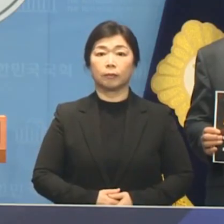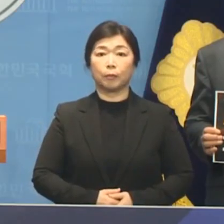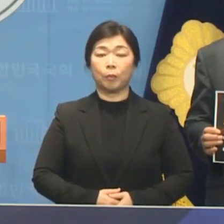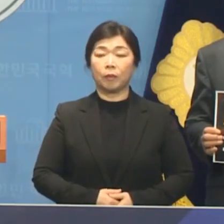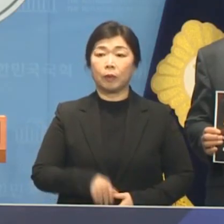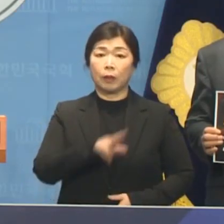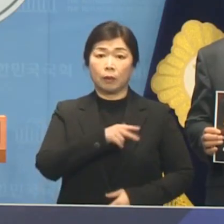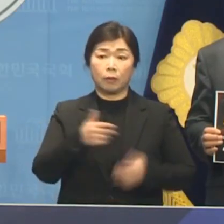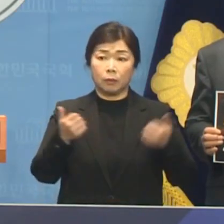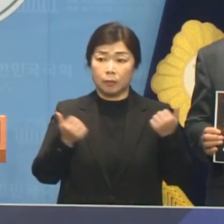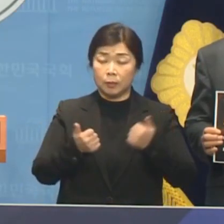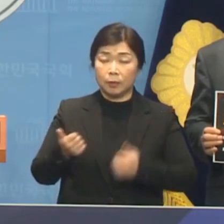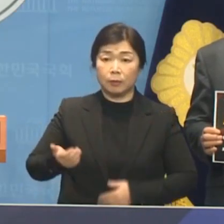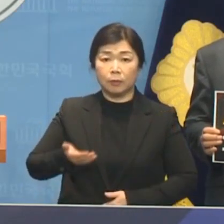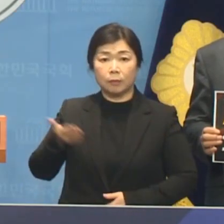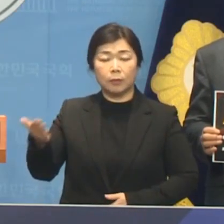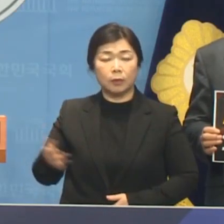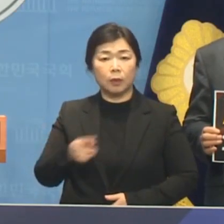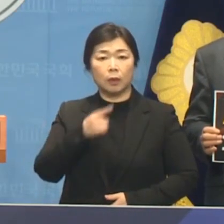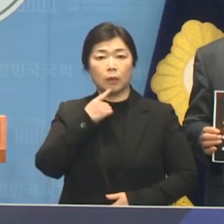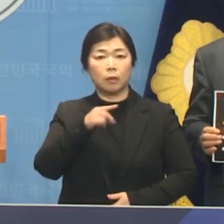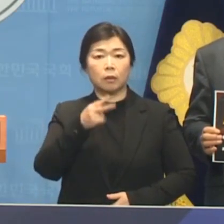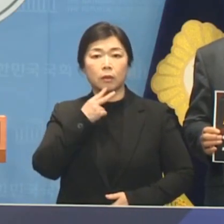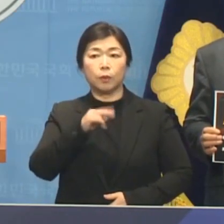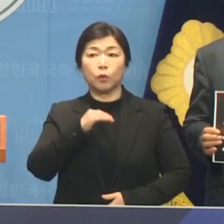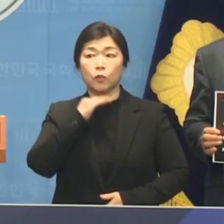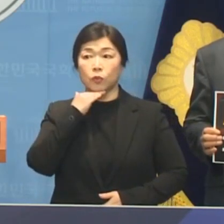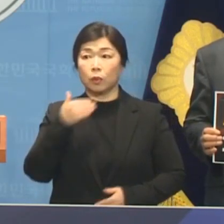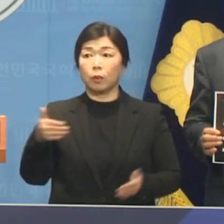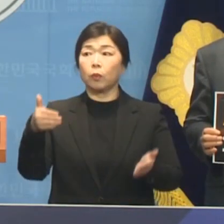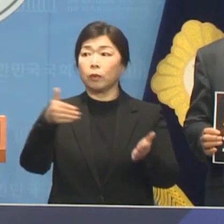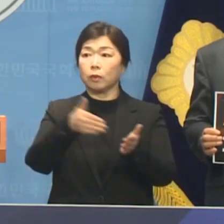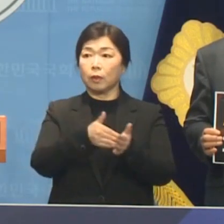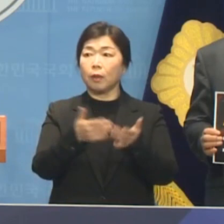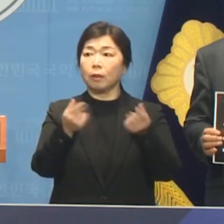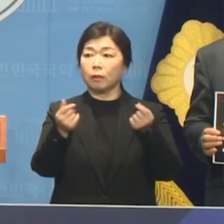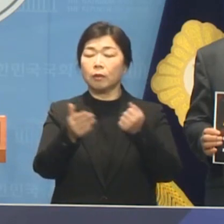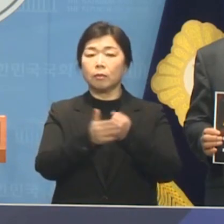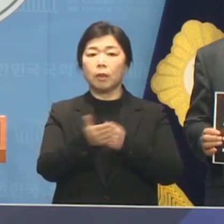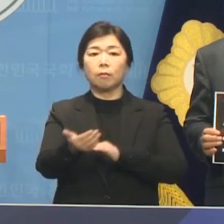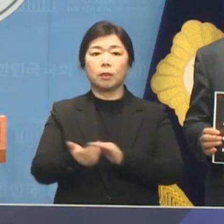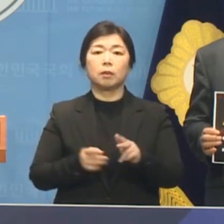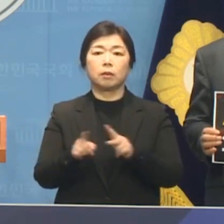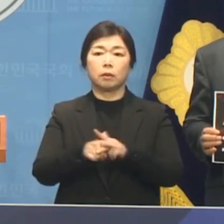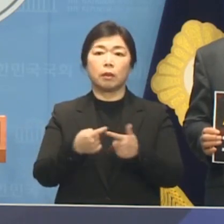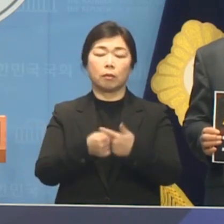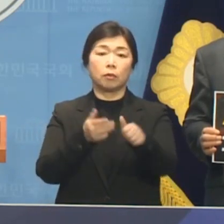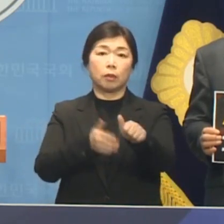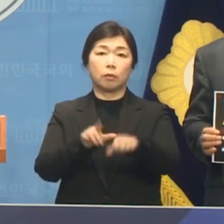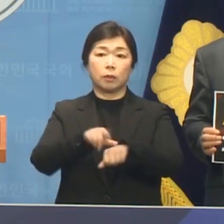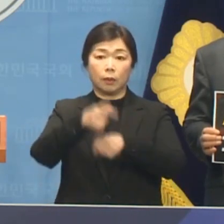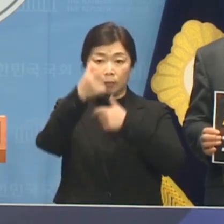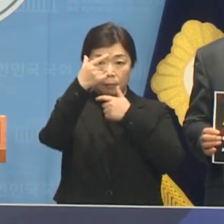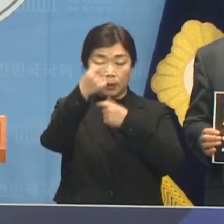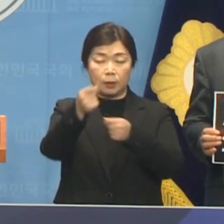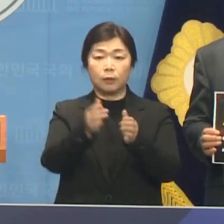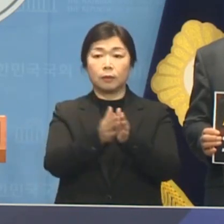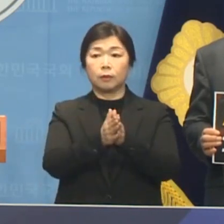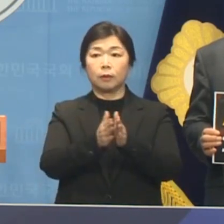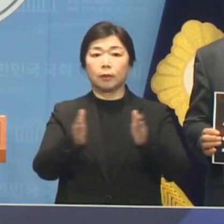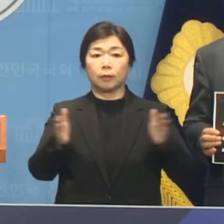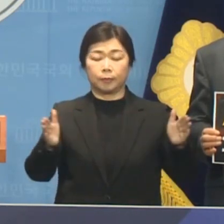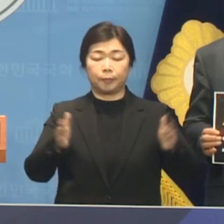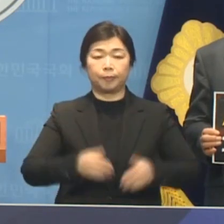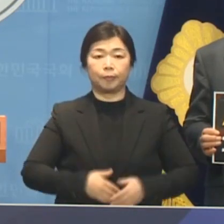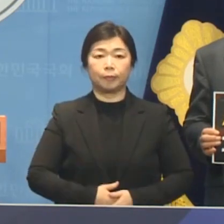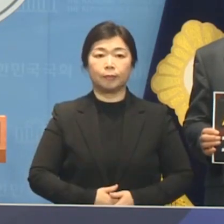의원님이 아마 한 1분 후에 도착할 것 같아서 양해를 구하고 40분에 시작하기로